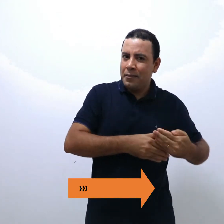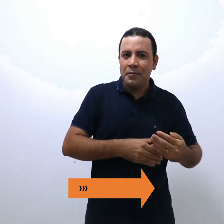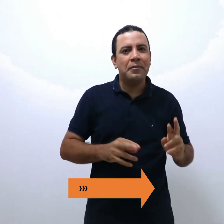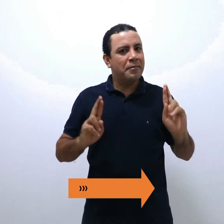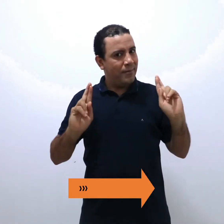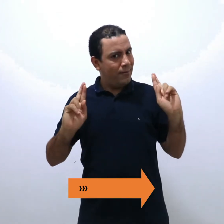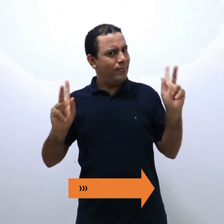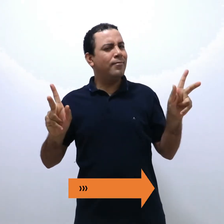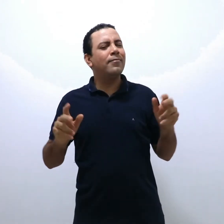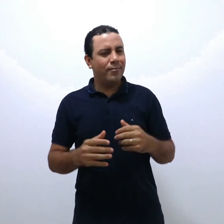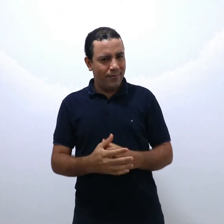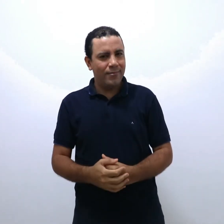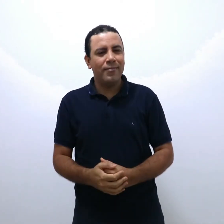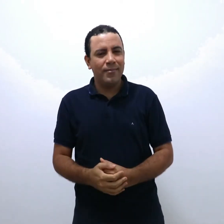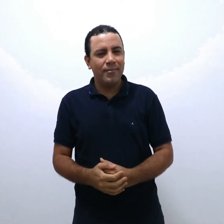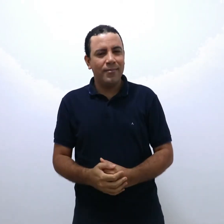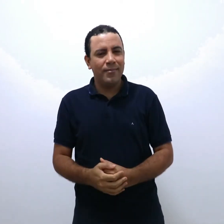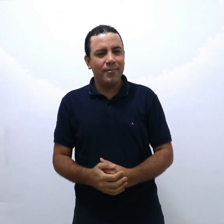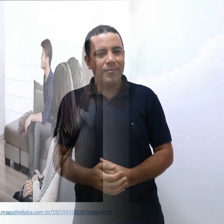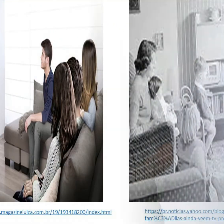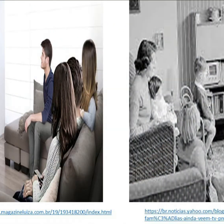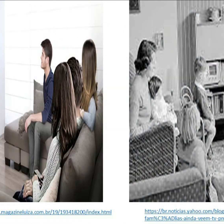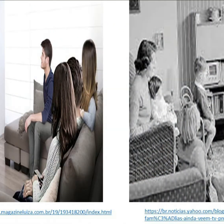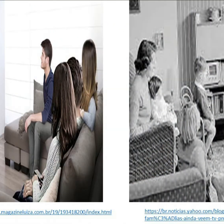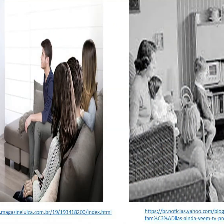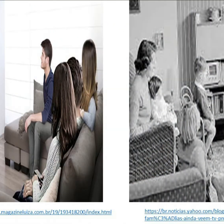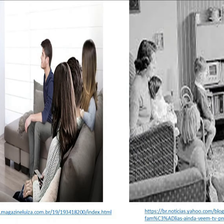um tempo atrás, era bem diferente.